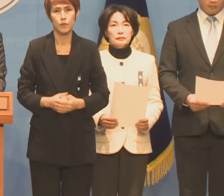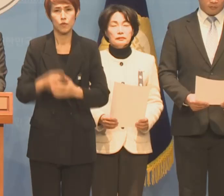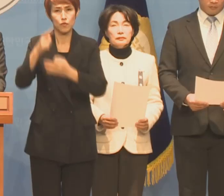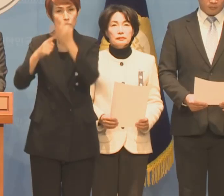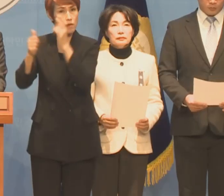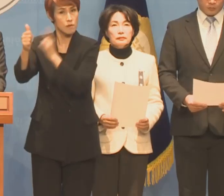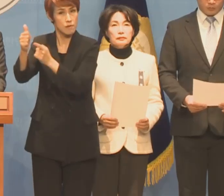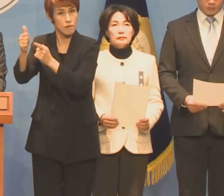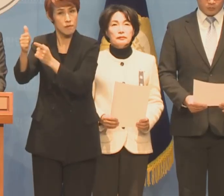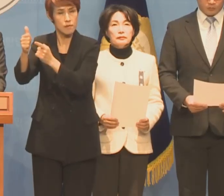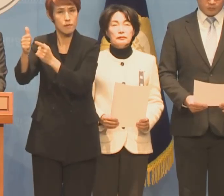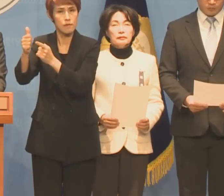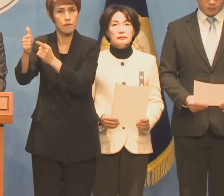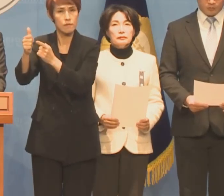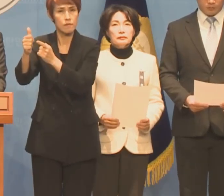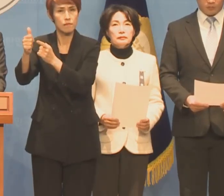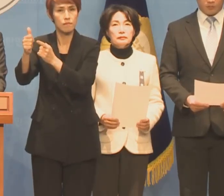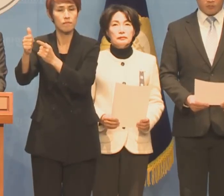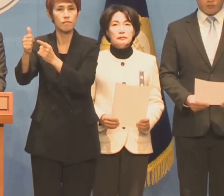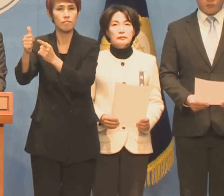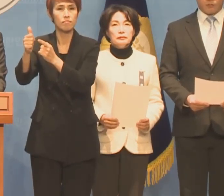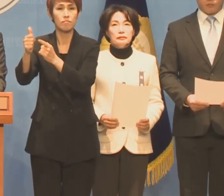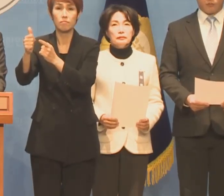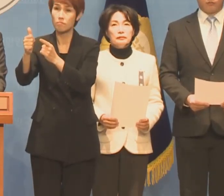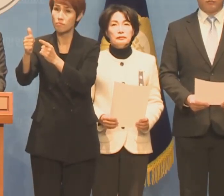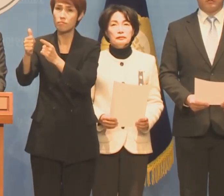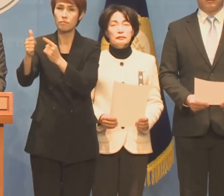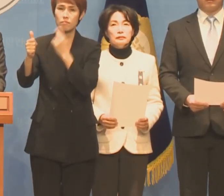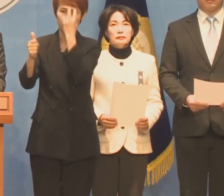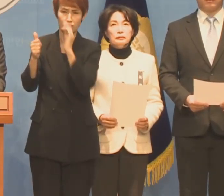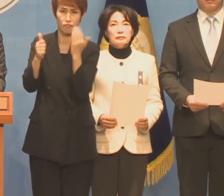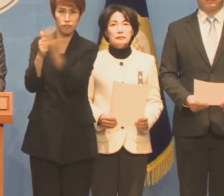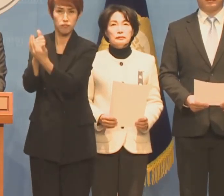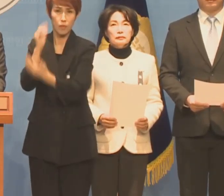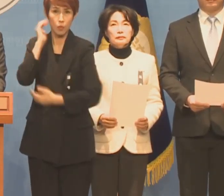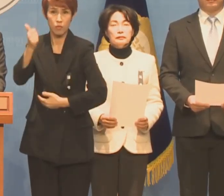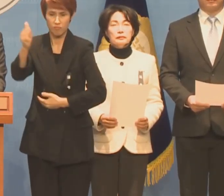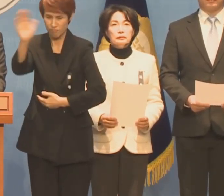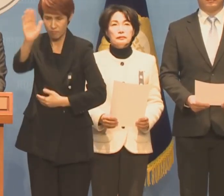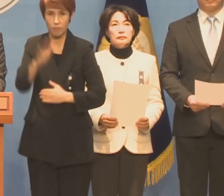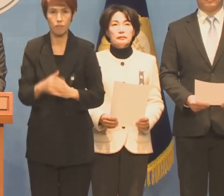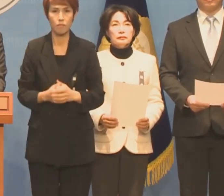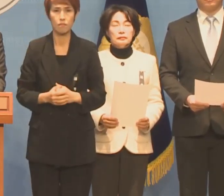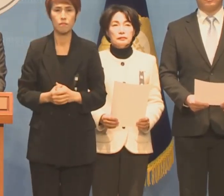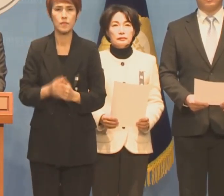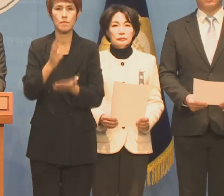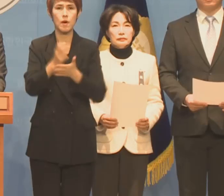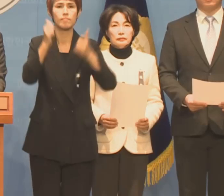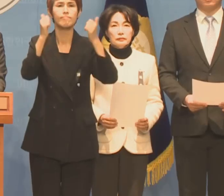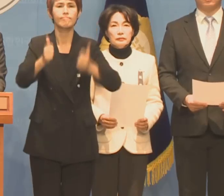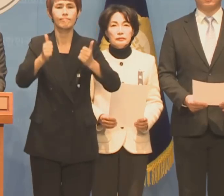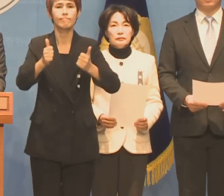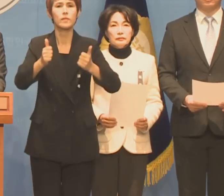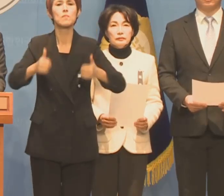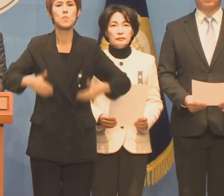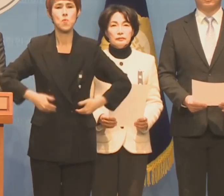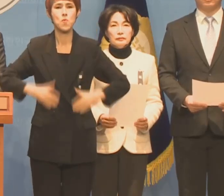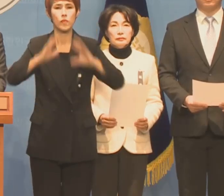윤석열은 더 이상 목숨 바쳐 지켜야 할 대통령이 아니라 법의 준엄한 심판만이 남은